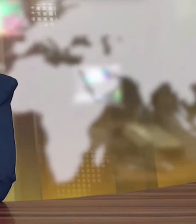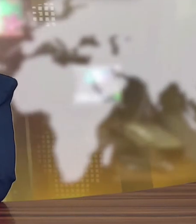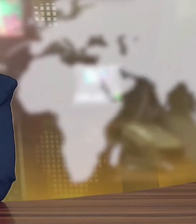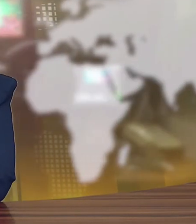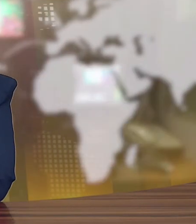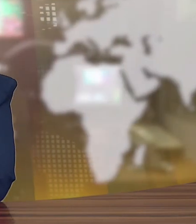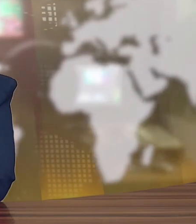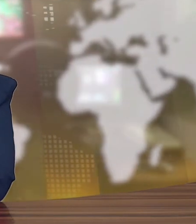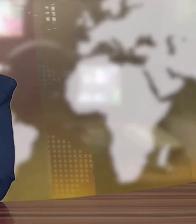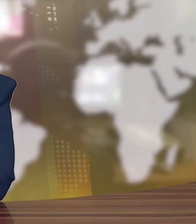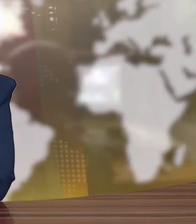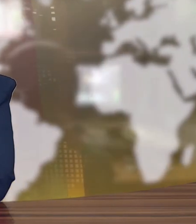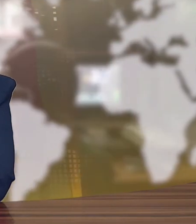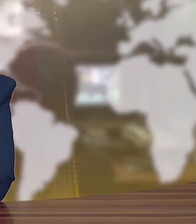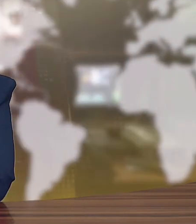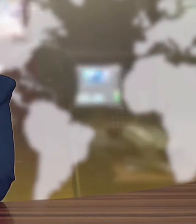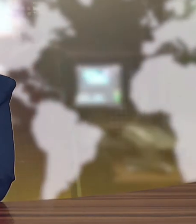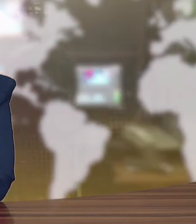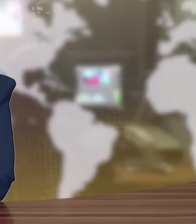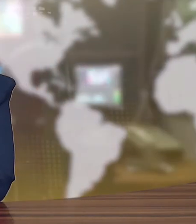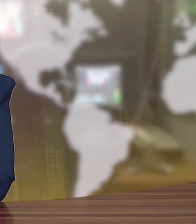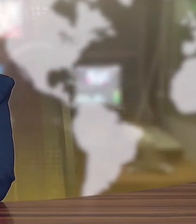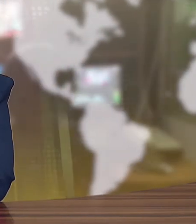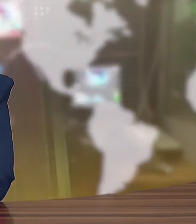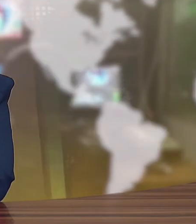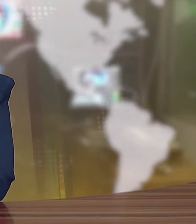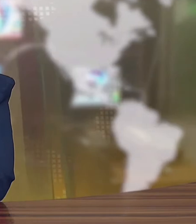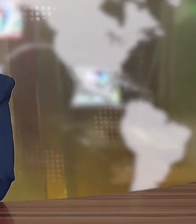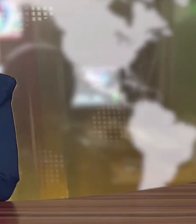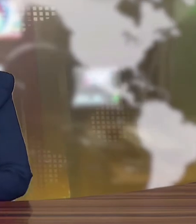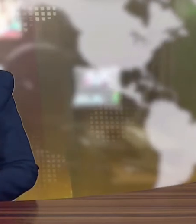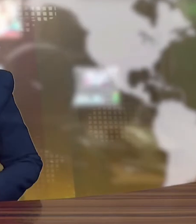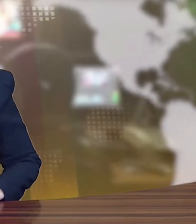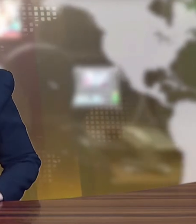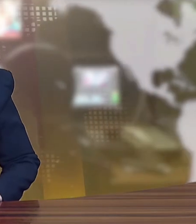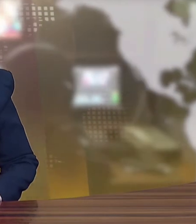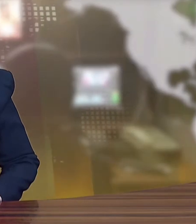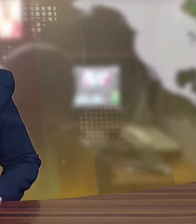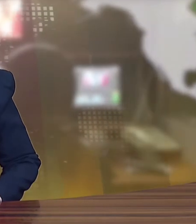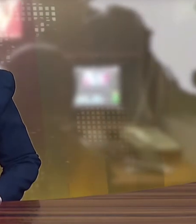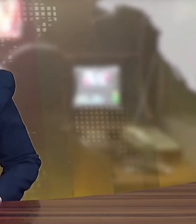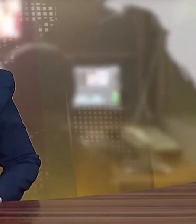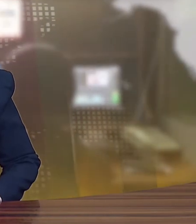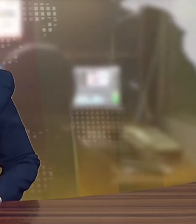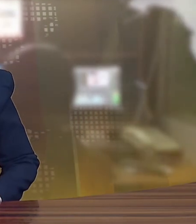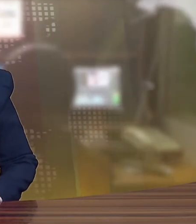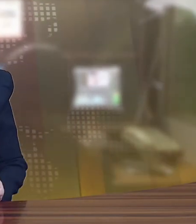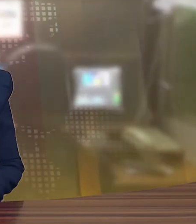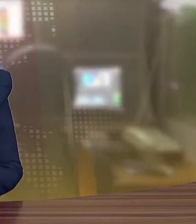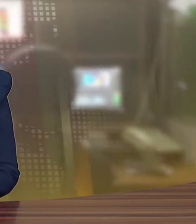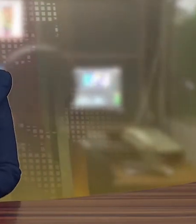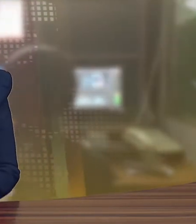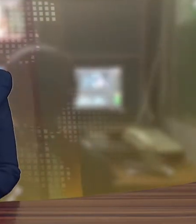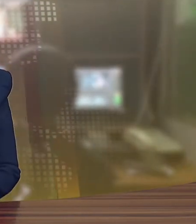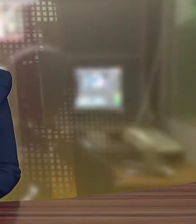नेपालमा थप दुईजनामा कोरोना भाइरस संक्रमण पुष्टि भएको छ। स्वास्थ्य तथा जनसङ्ख्या मन्त्रालयका प्रवक्ता डाक्टर विकास